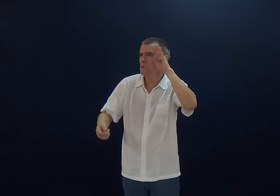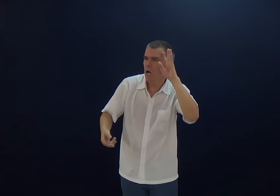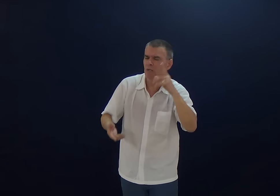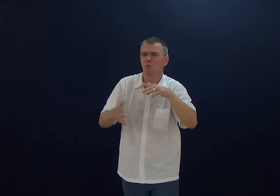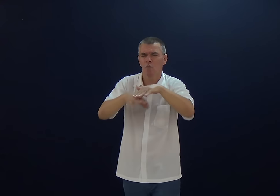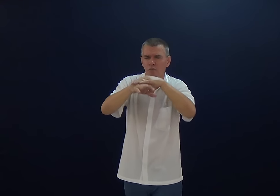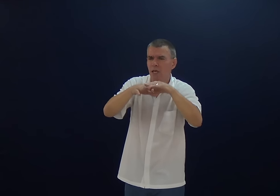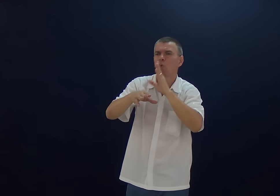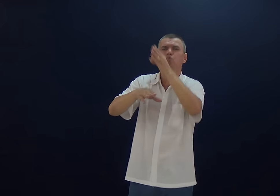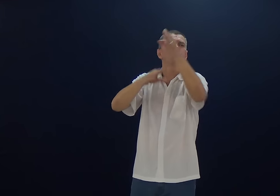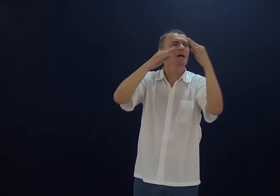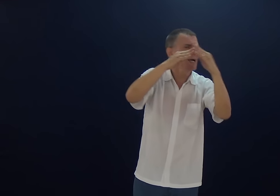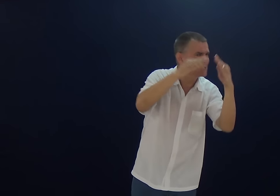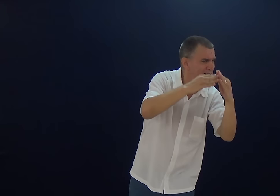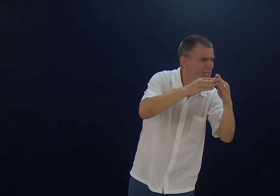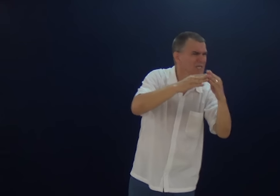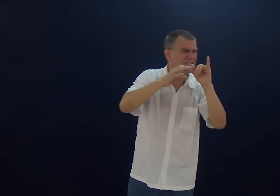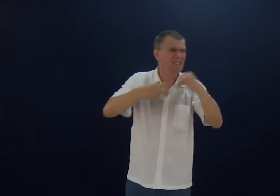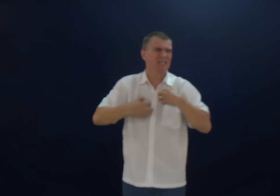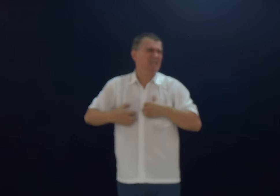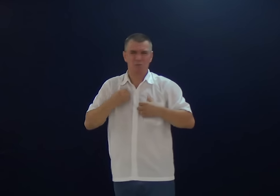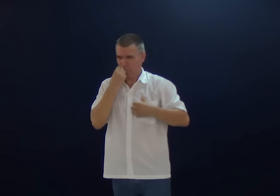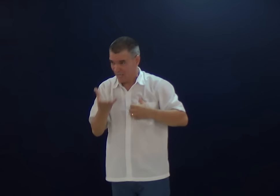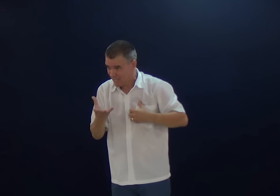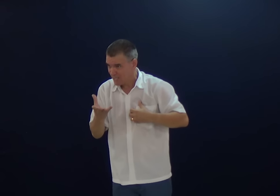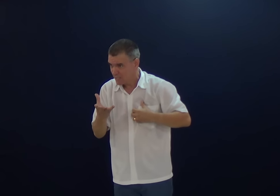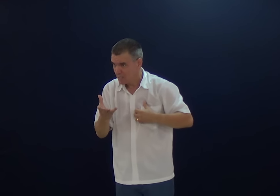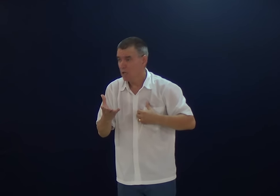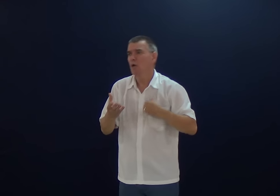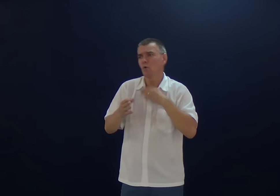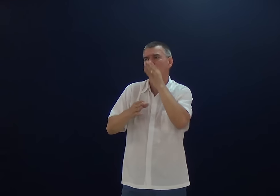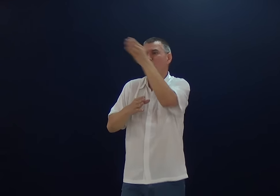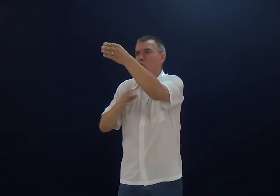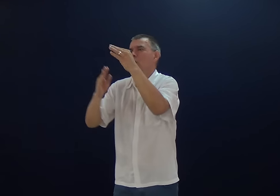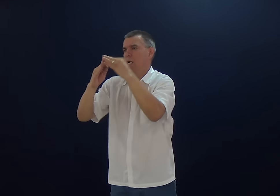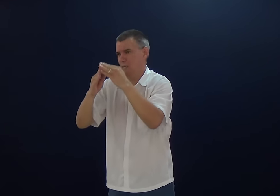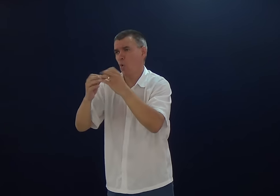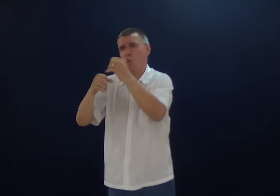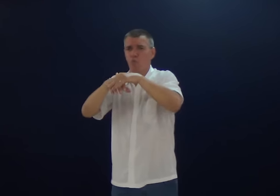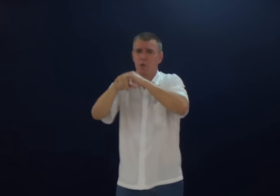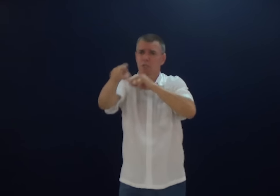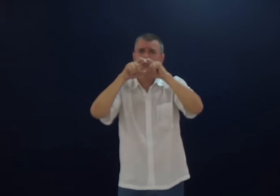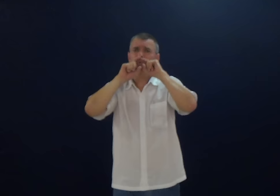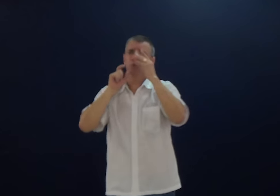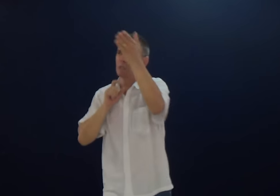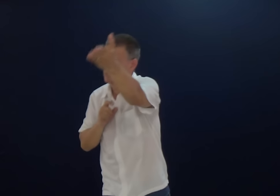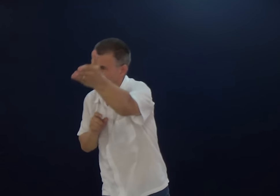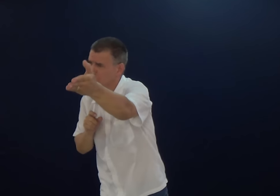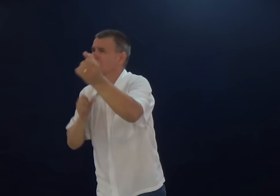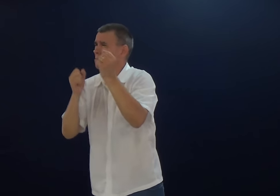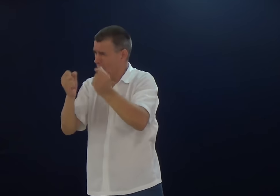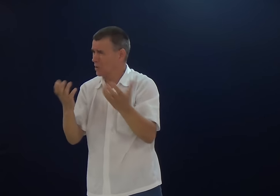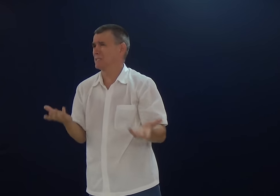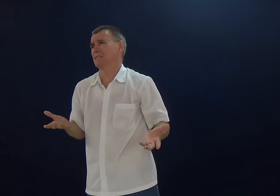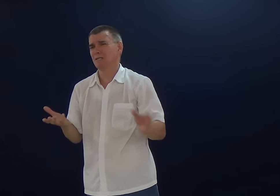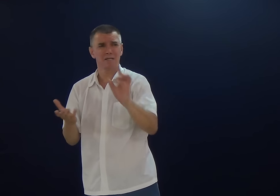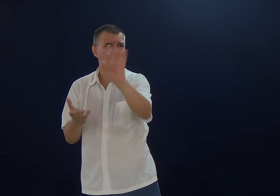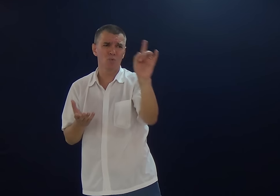vem aqui comigo segunda terça quarta quinta ou você não tá bem você conversa eu vou na tua casa eu converso com a Don Iran ele vai na sua